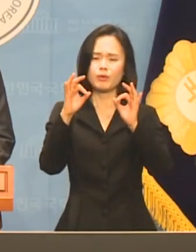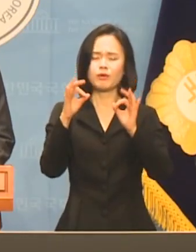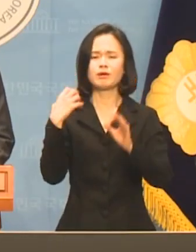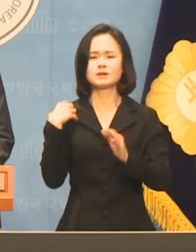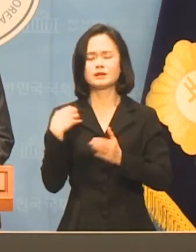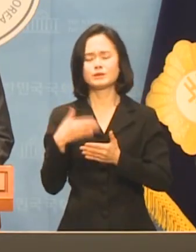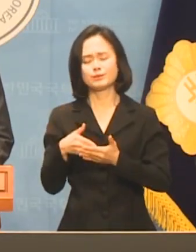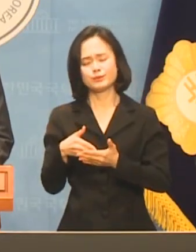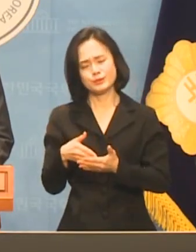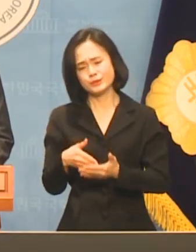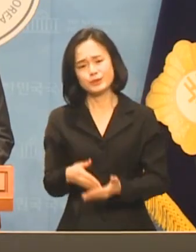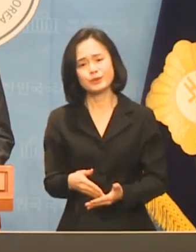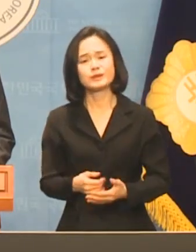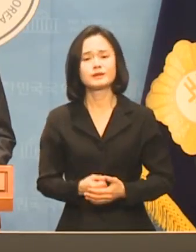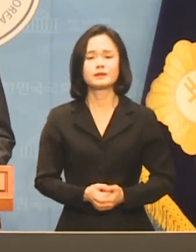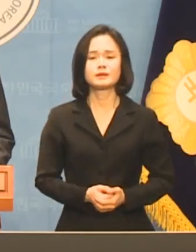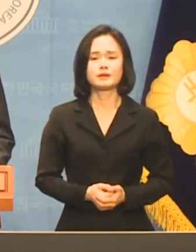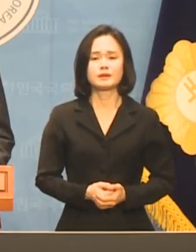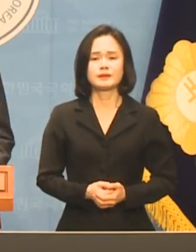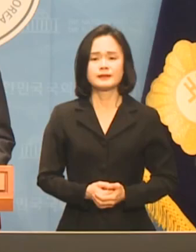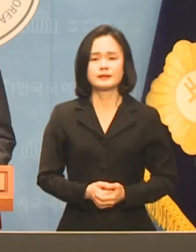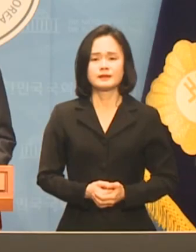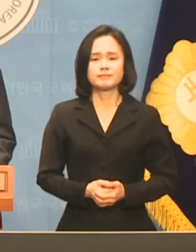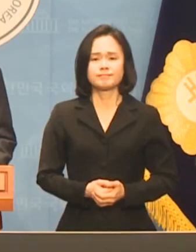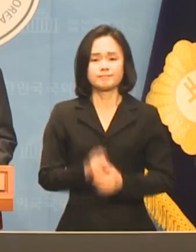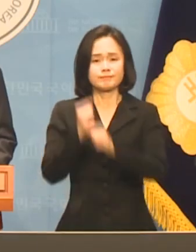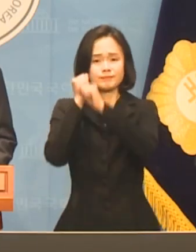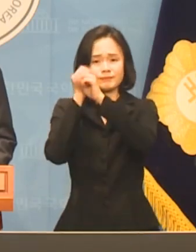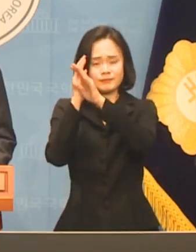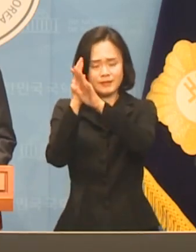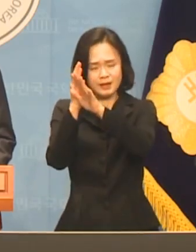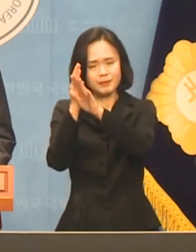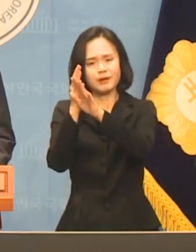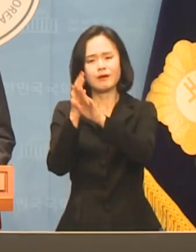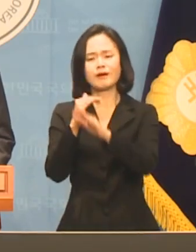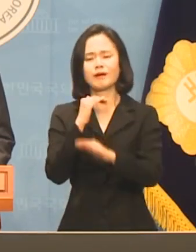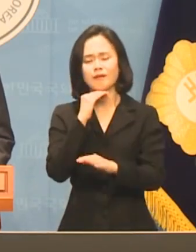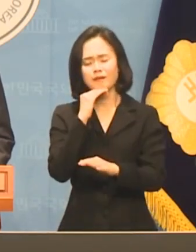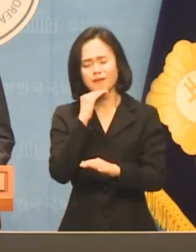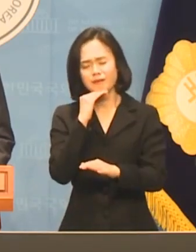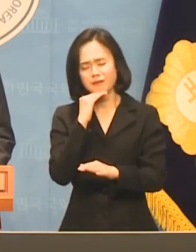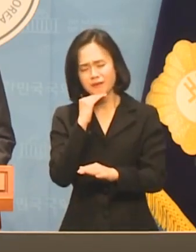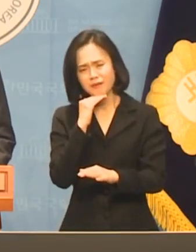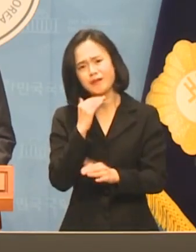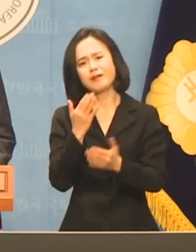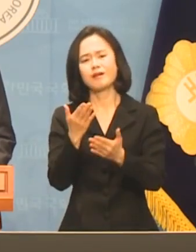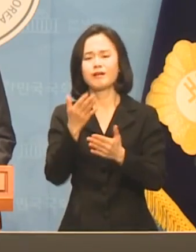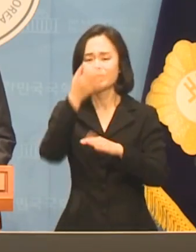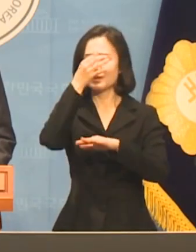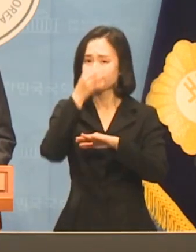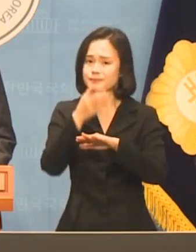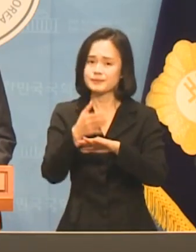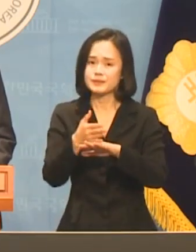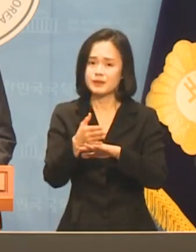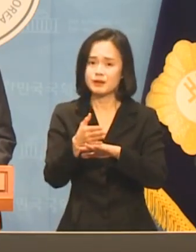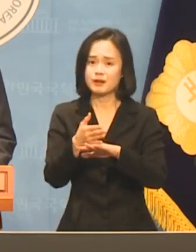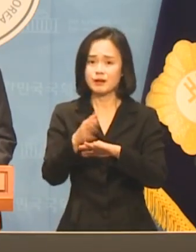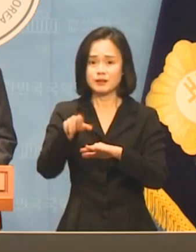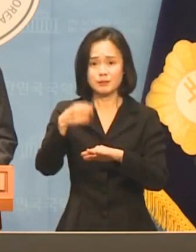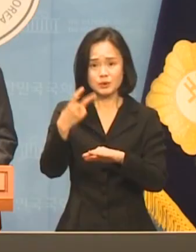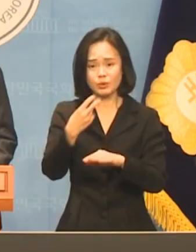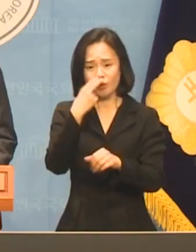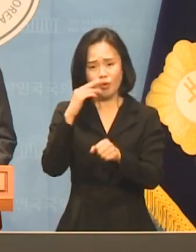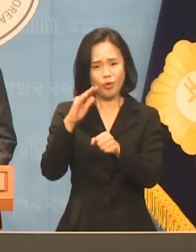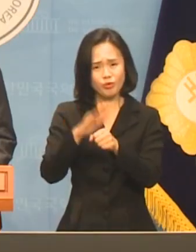늦은 발걸음이라 죄송합니다. 다시는 이런 억울한 죽음이 일어나지 않도록 국회가